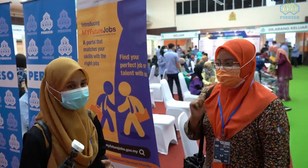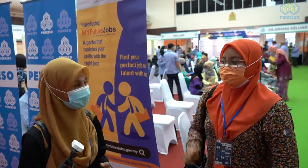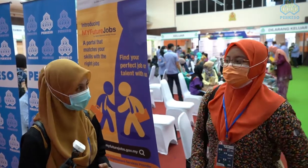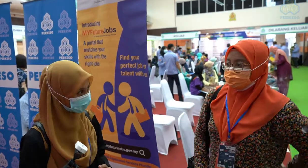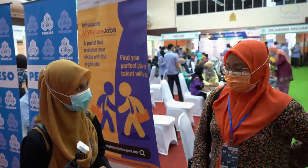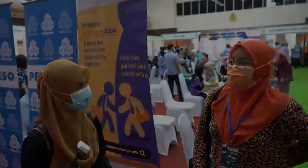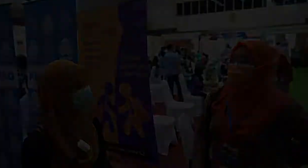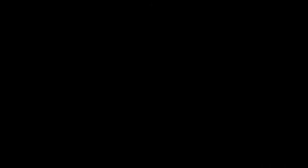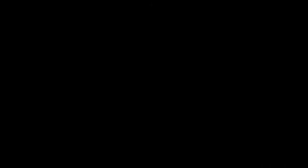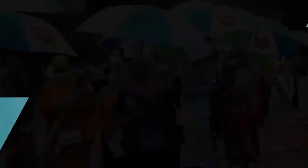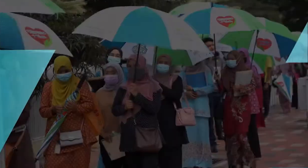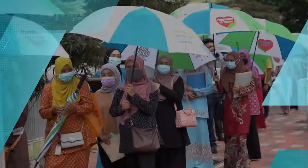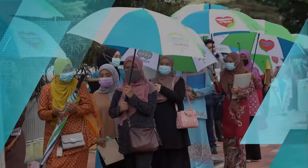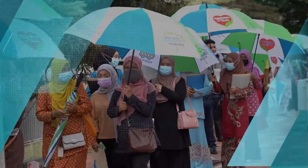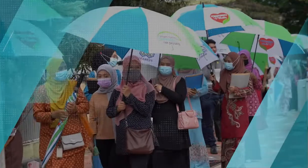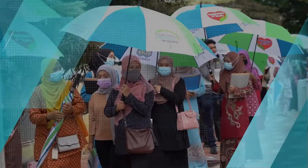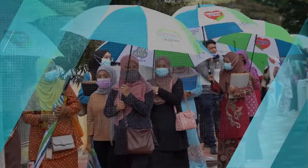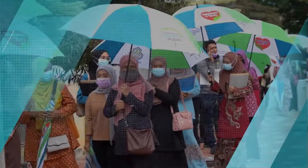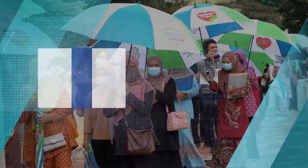yang disediakan daripada pihak Pekeso.